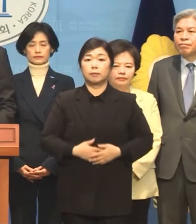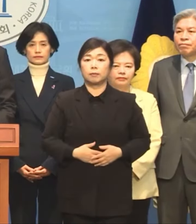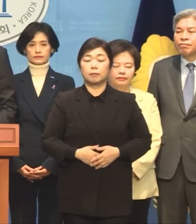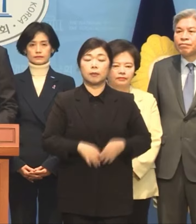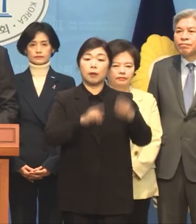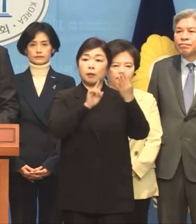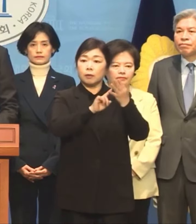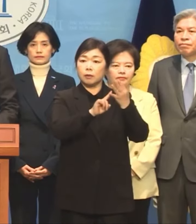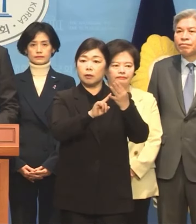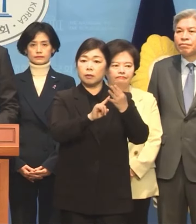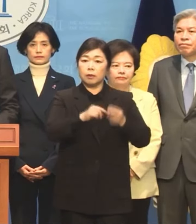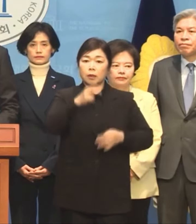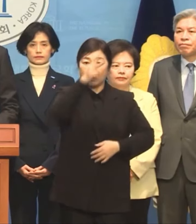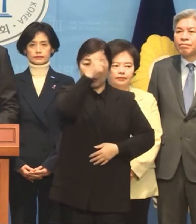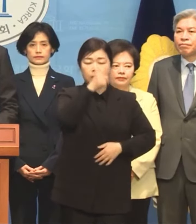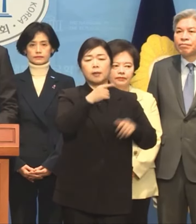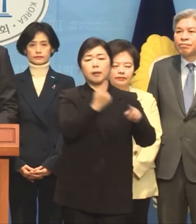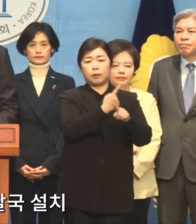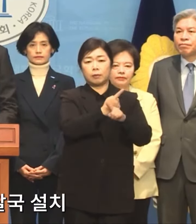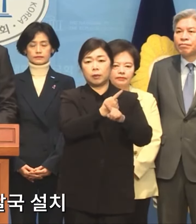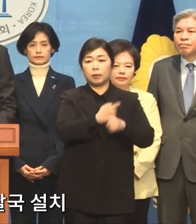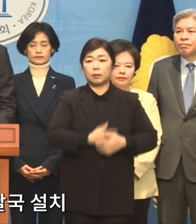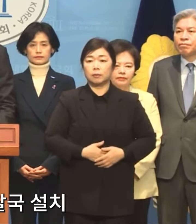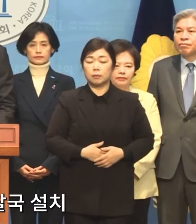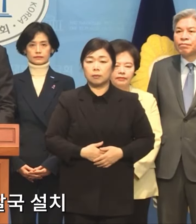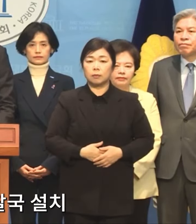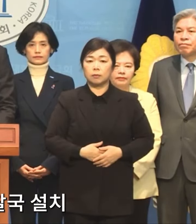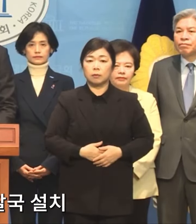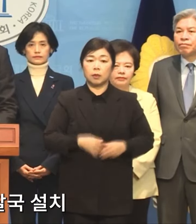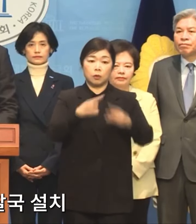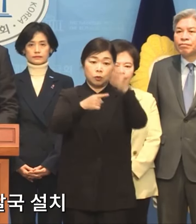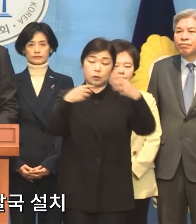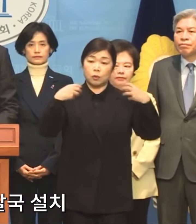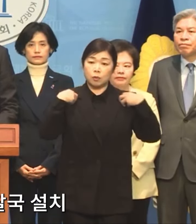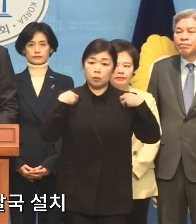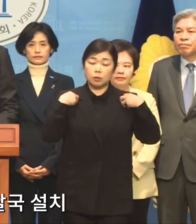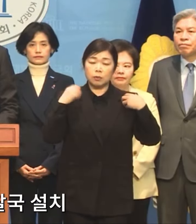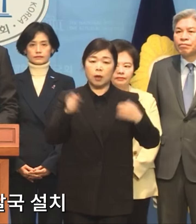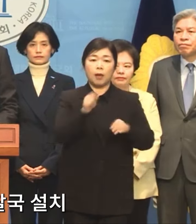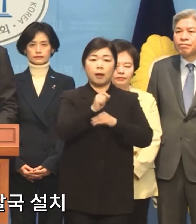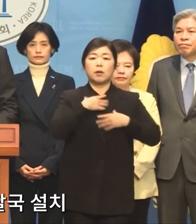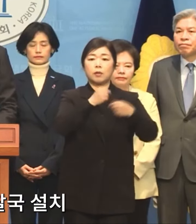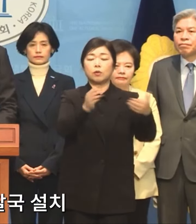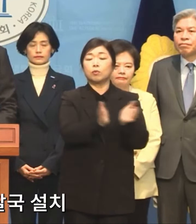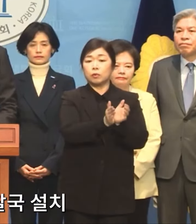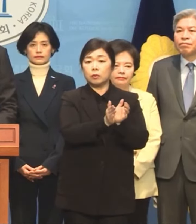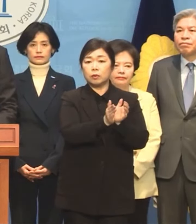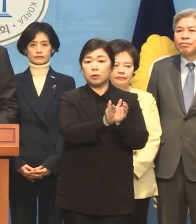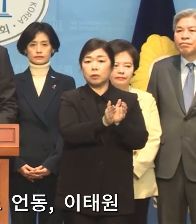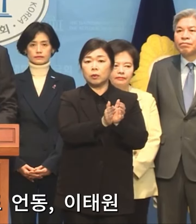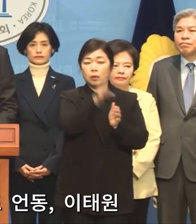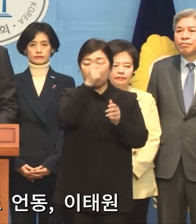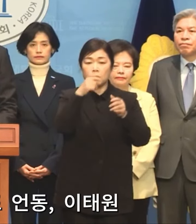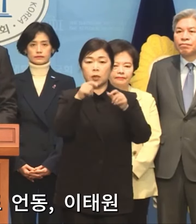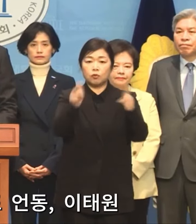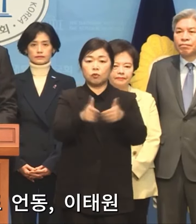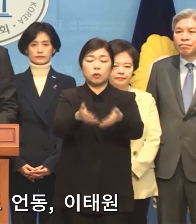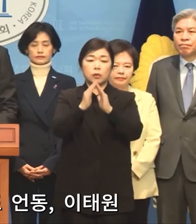넷째 경찰 개혁입니다 윤성 정권들어 안부 경치